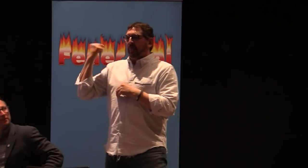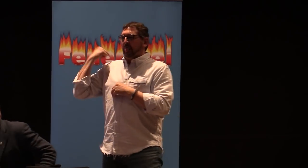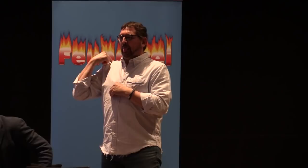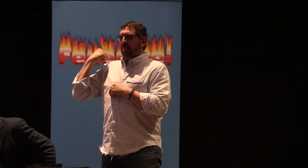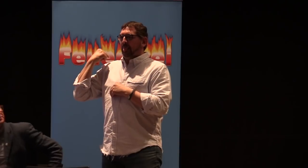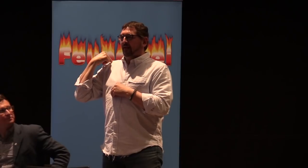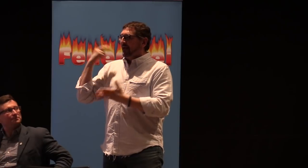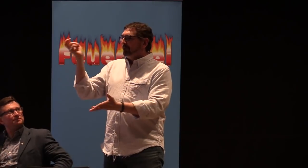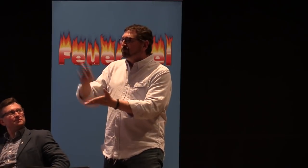Aneignung